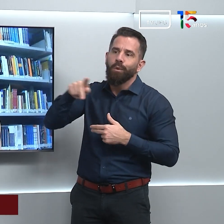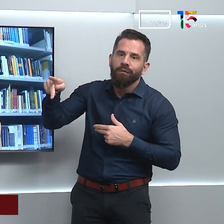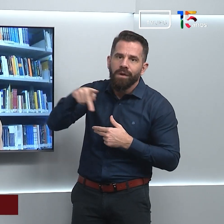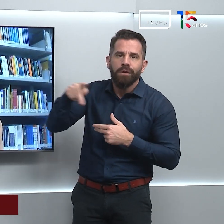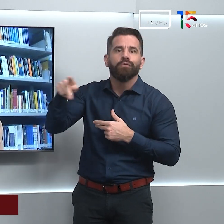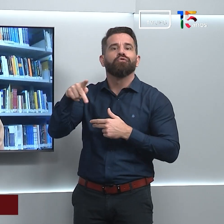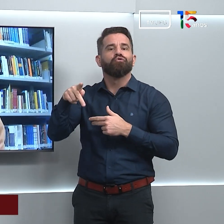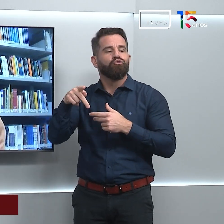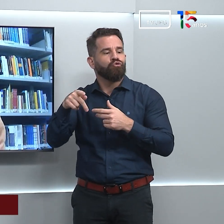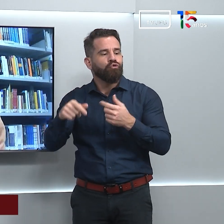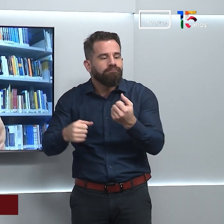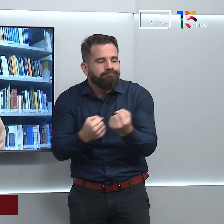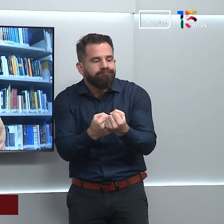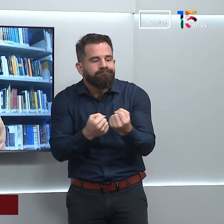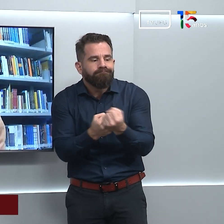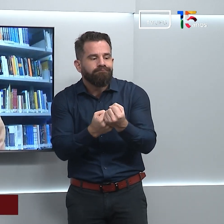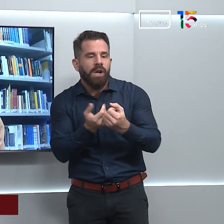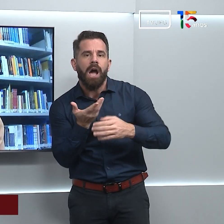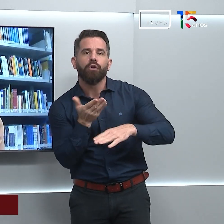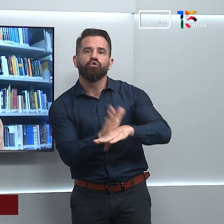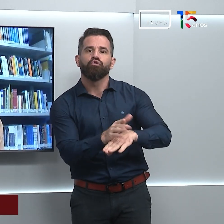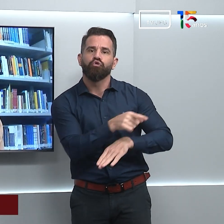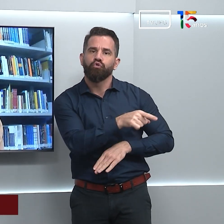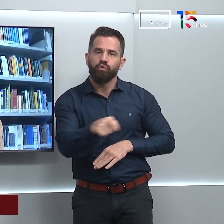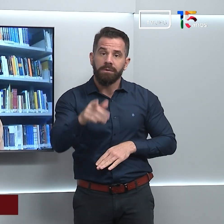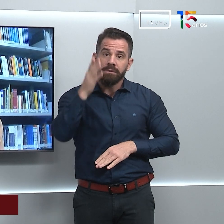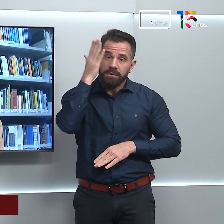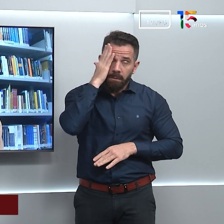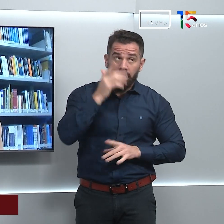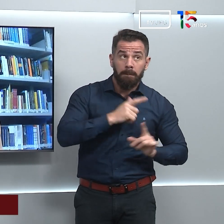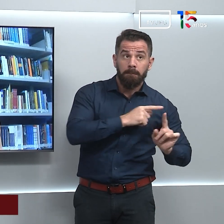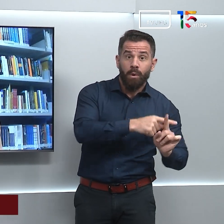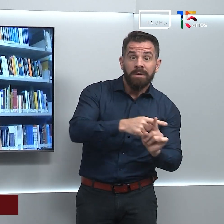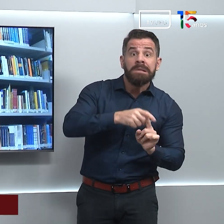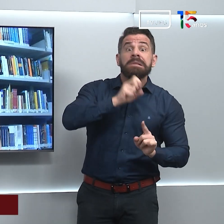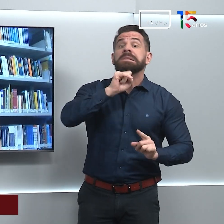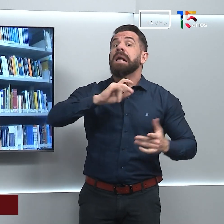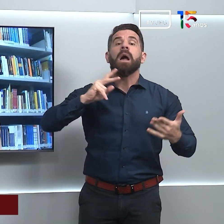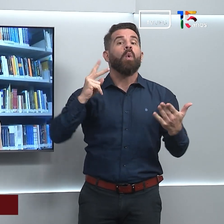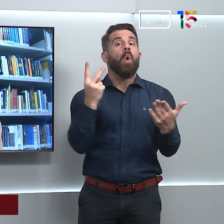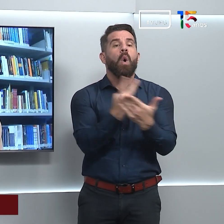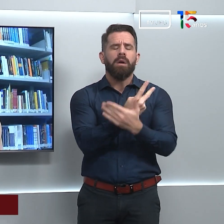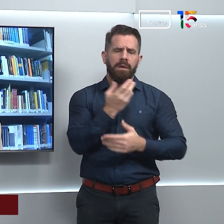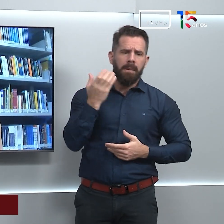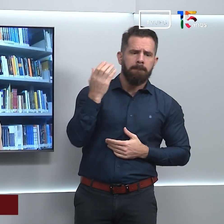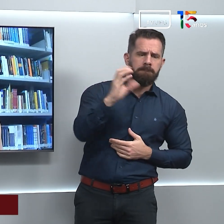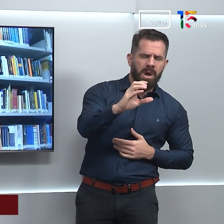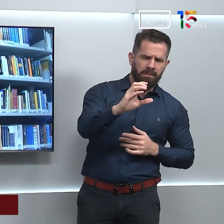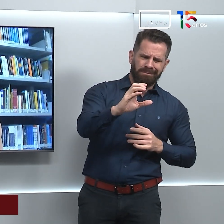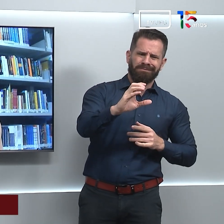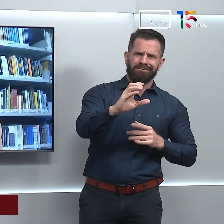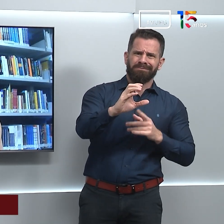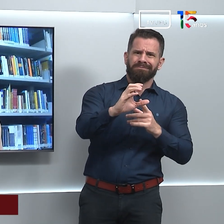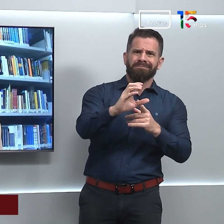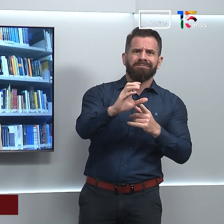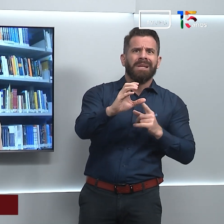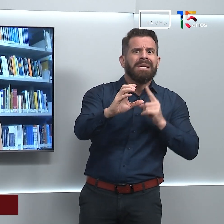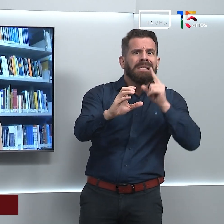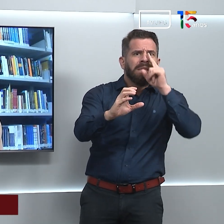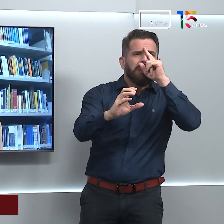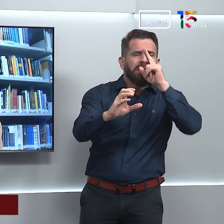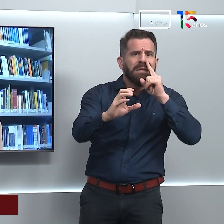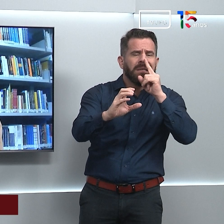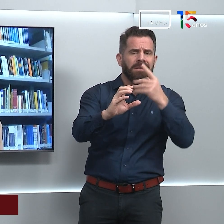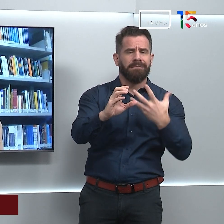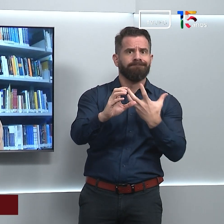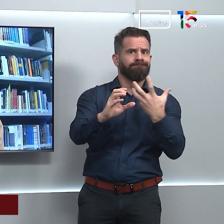né, usufrua desses benefícios e saiba lidar com riscos quando eles ocorrerem, inclusive reportando esses riscos, né, para